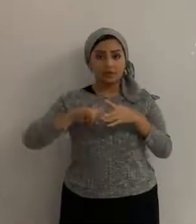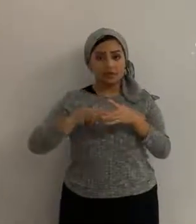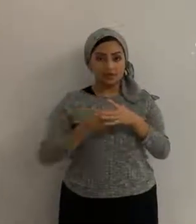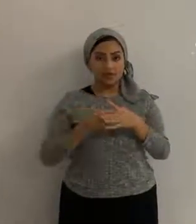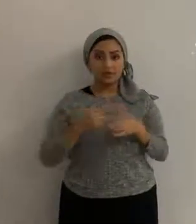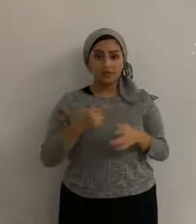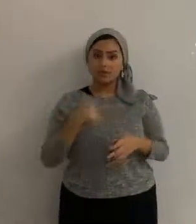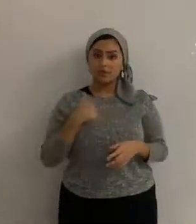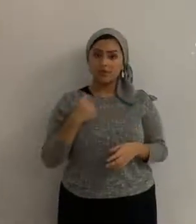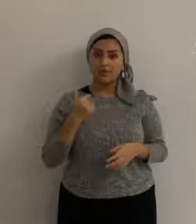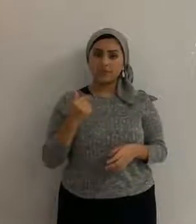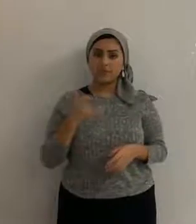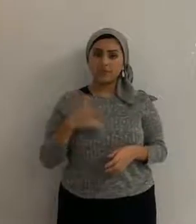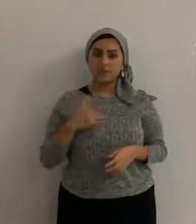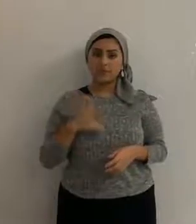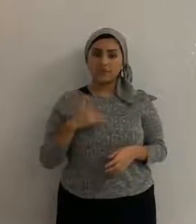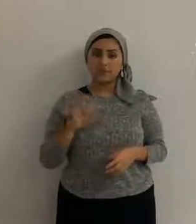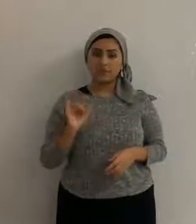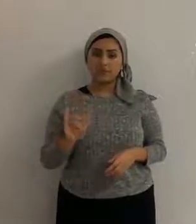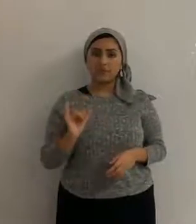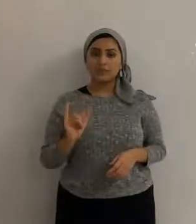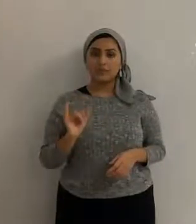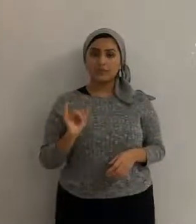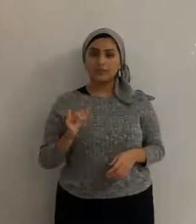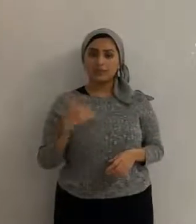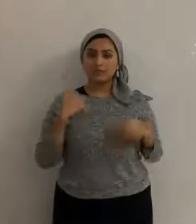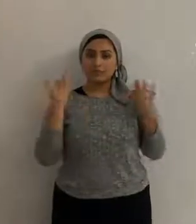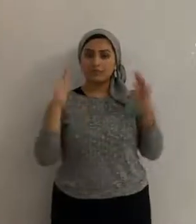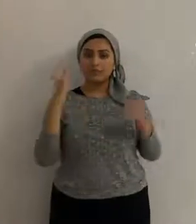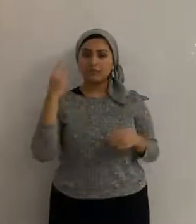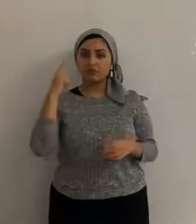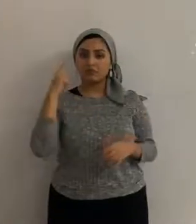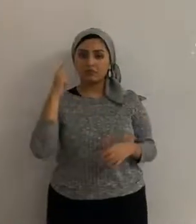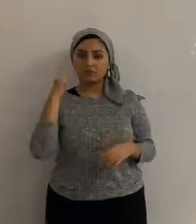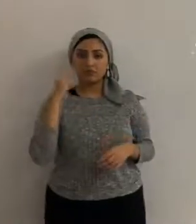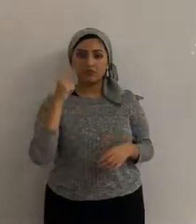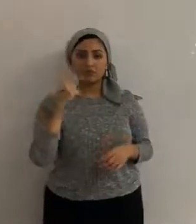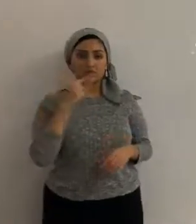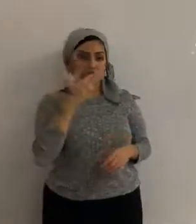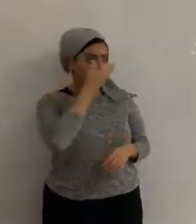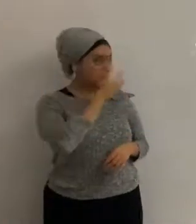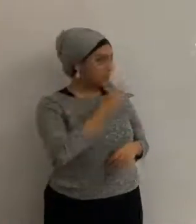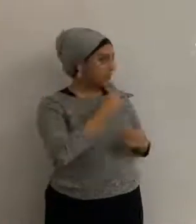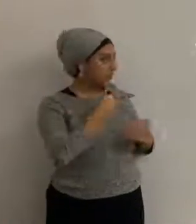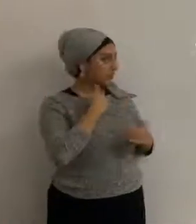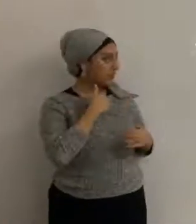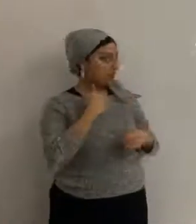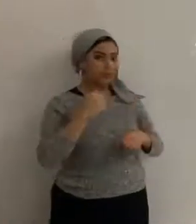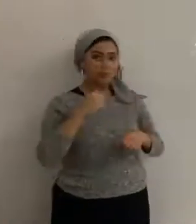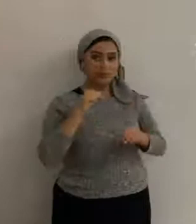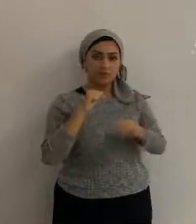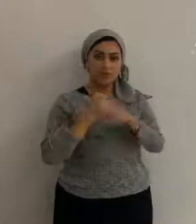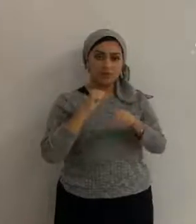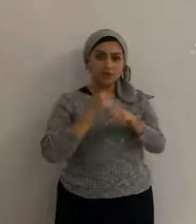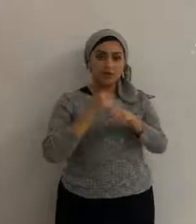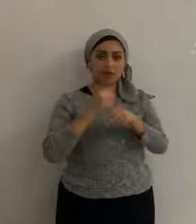causaron cierta incertidumbre, pero esos dados de concreto son para detener las